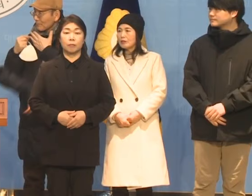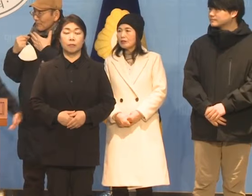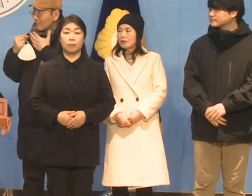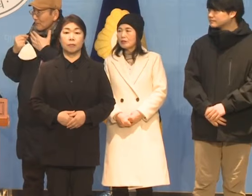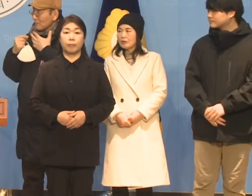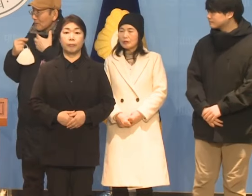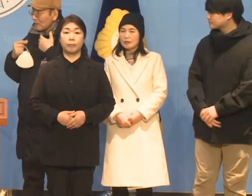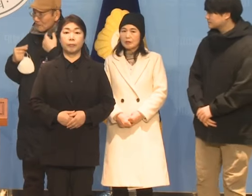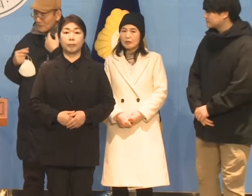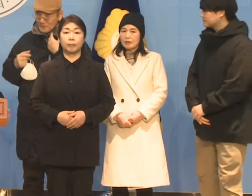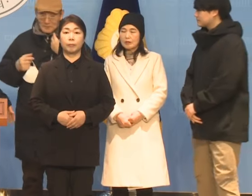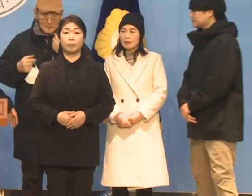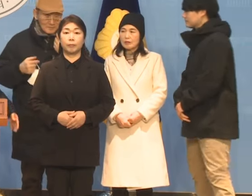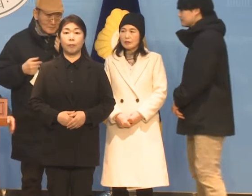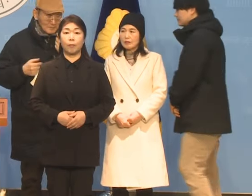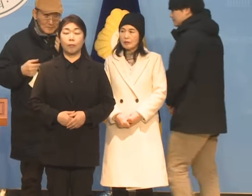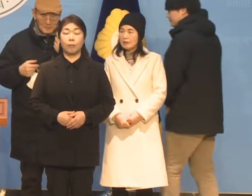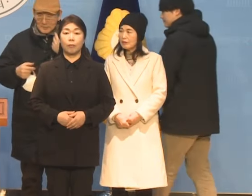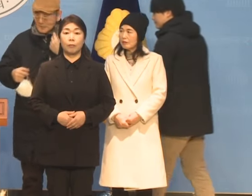지한이가 이쪽으로 옆으로 오고